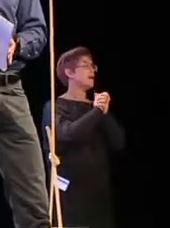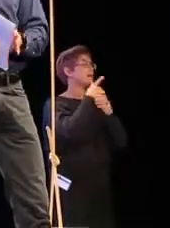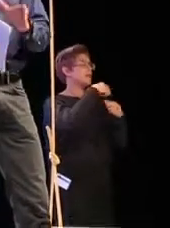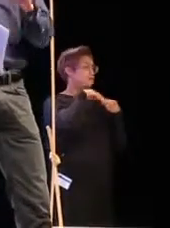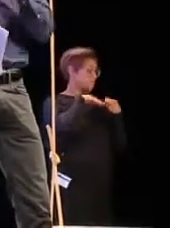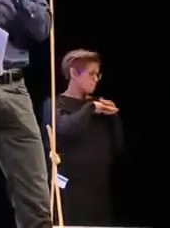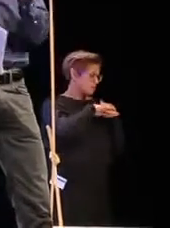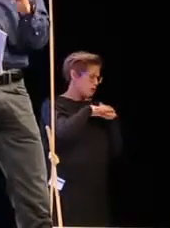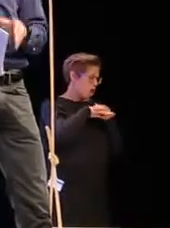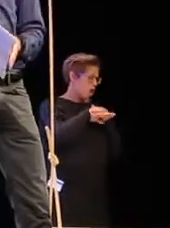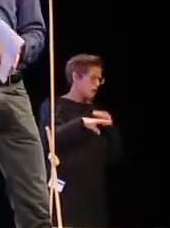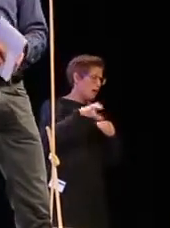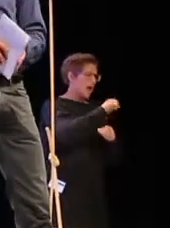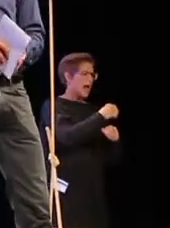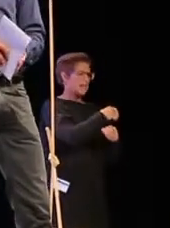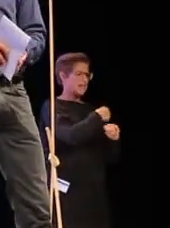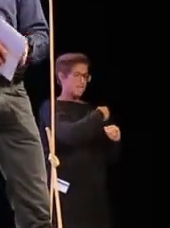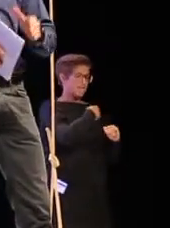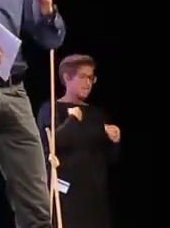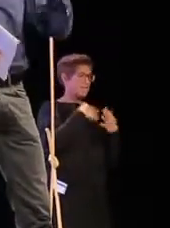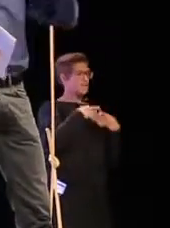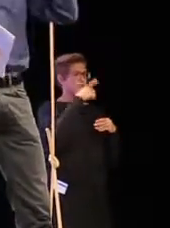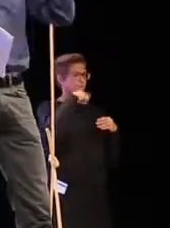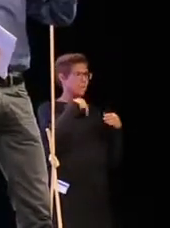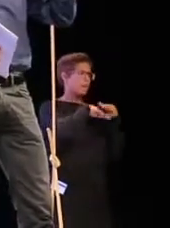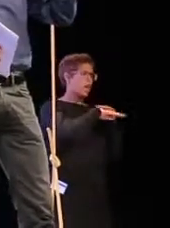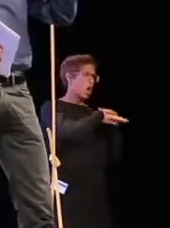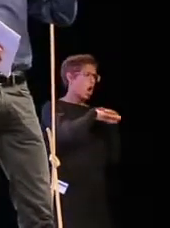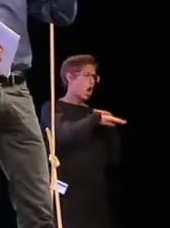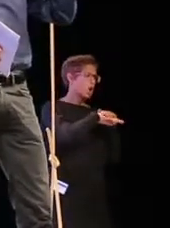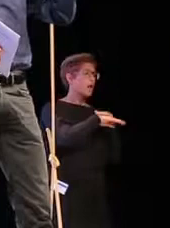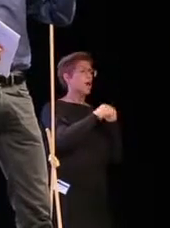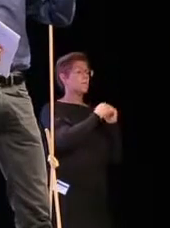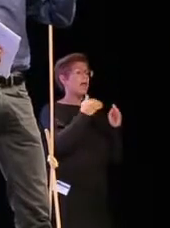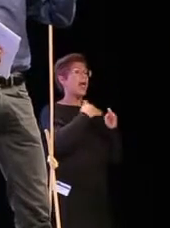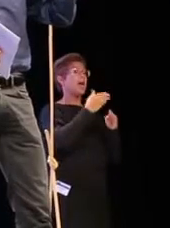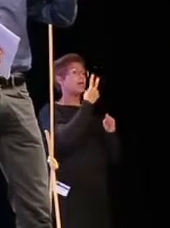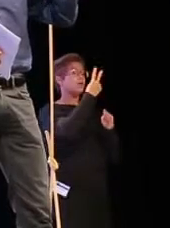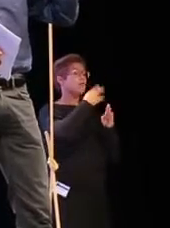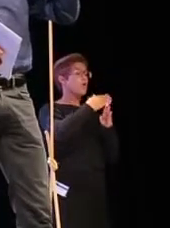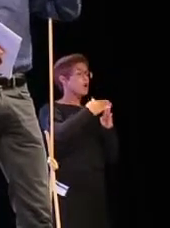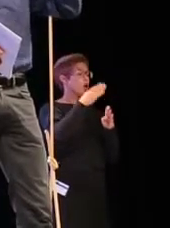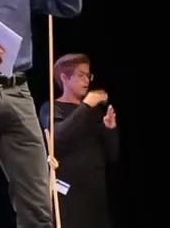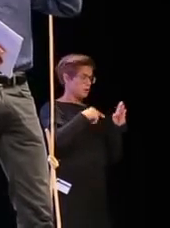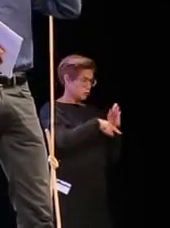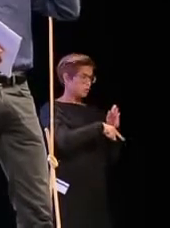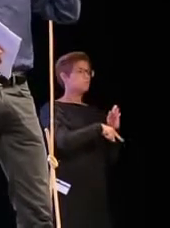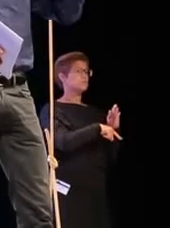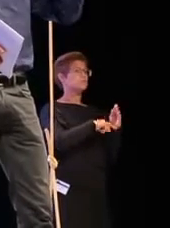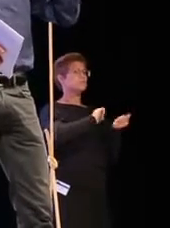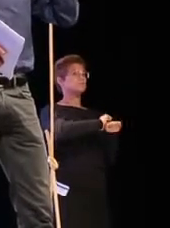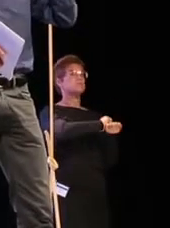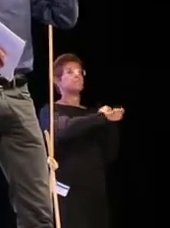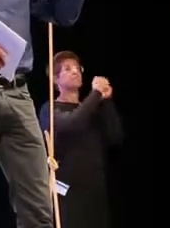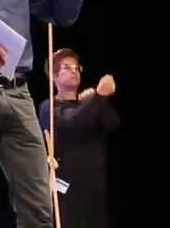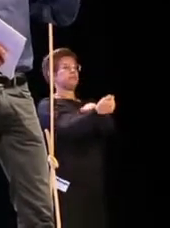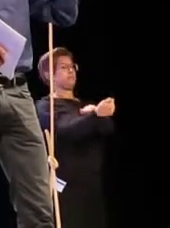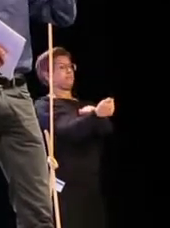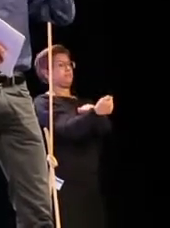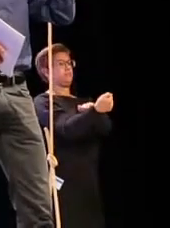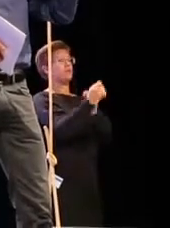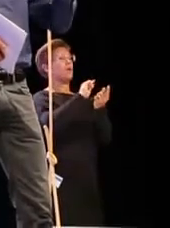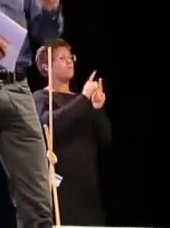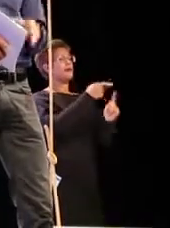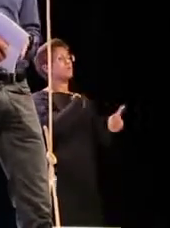självförstärka förändringar. Så därför så säger vi från forskarhåll att 2 grader är inget mål. 2 grader är det absolut